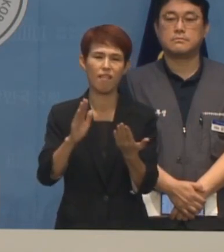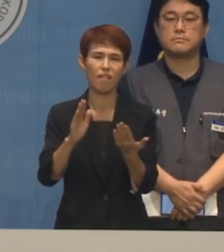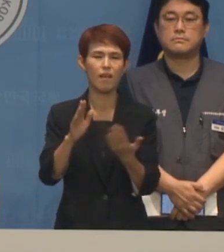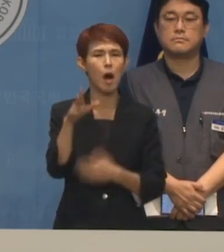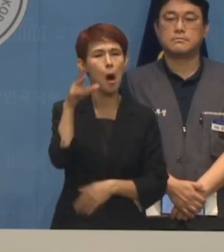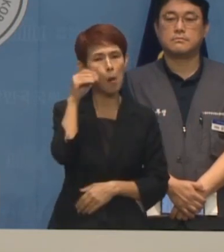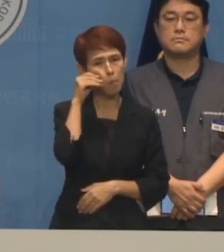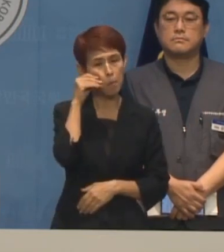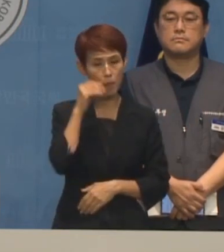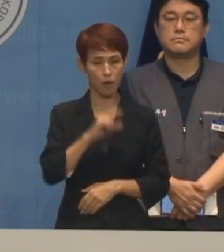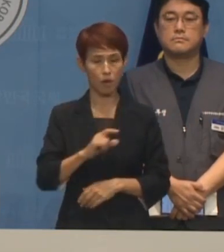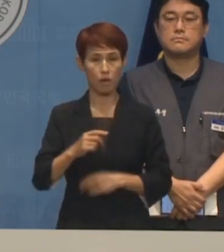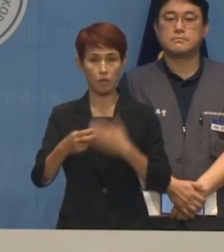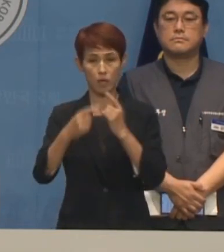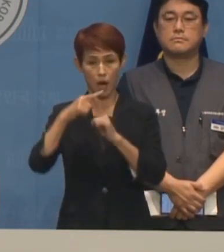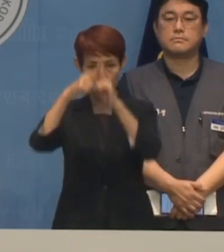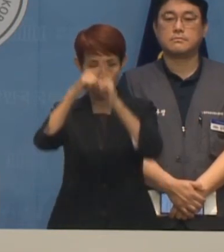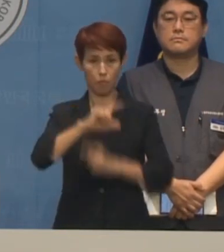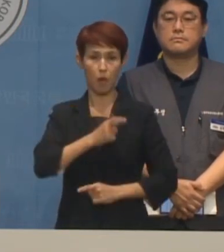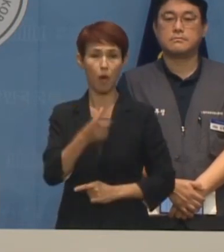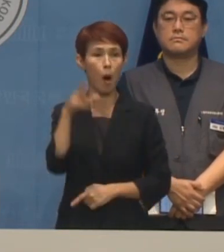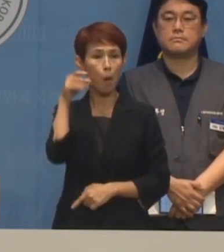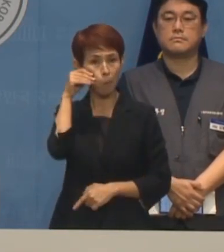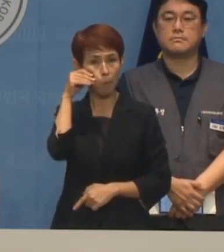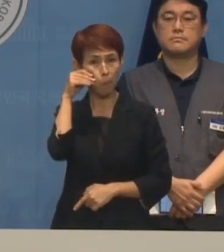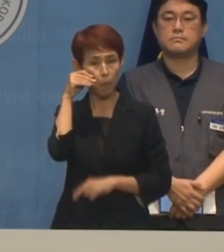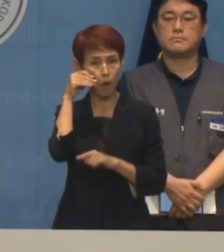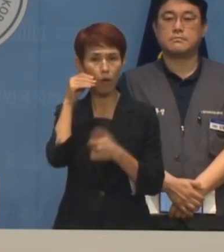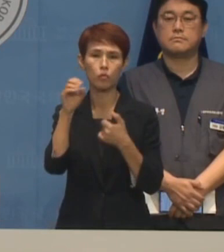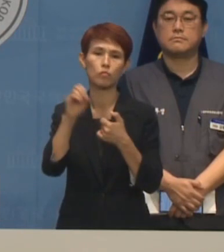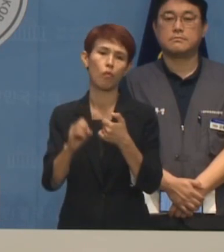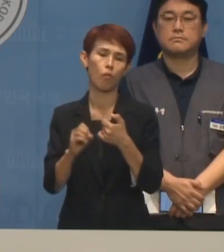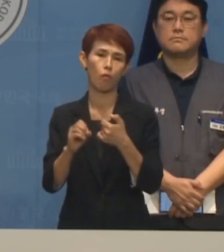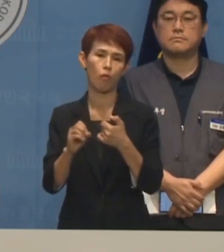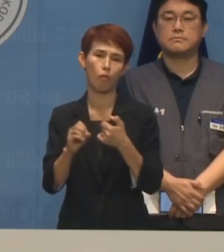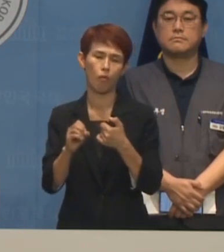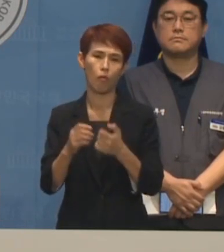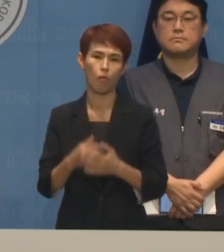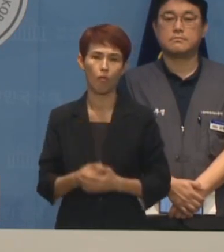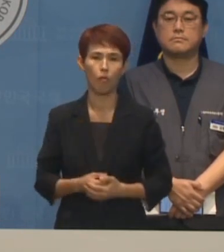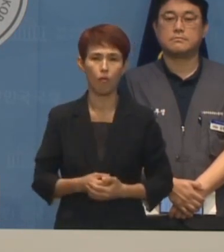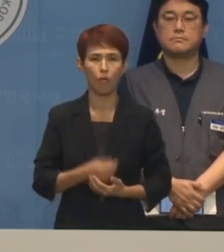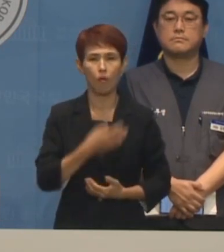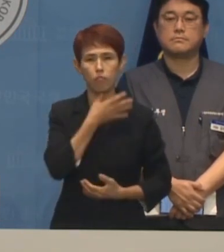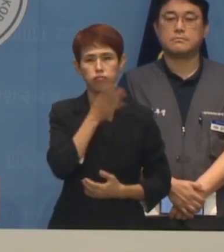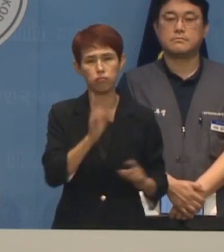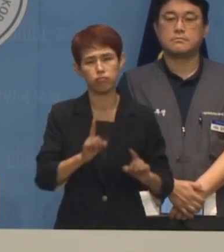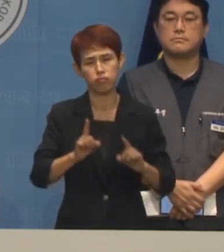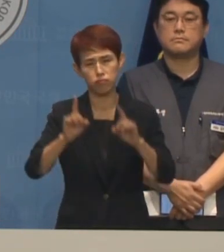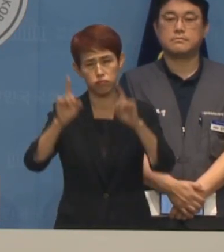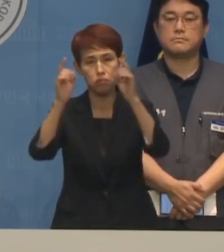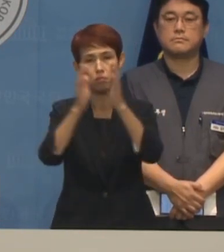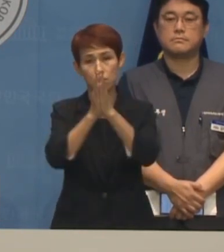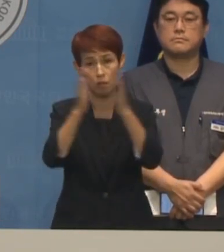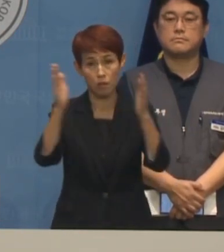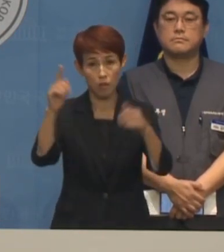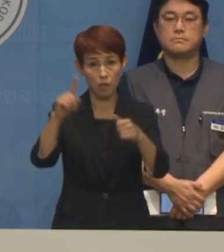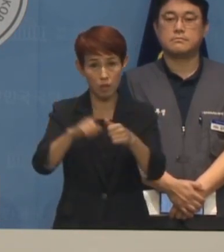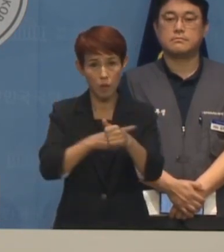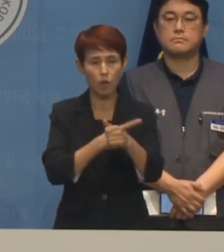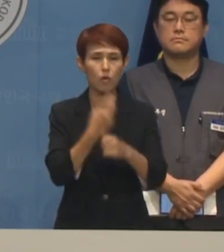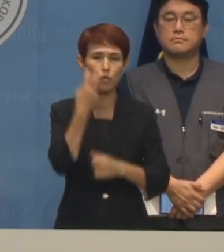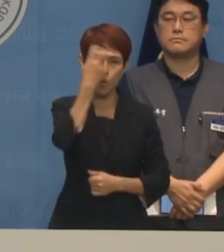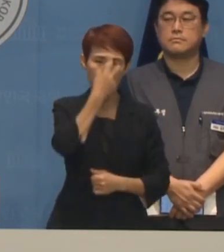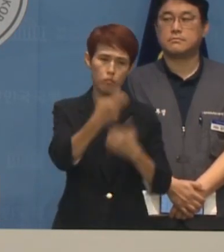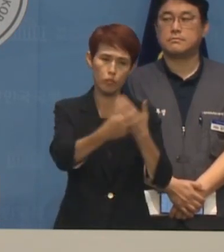장롱 면허가 전체 면허 소유자의 절반을 차지하고 있습니다. 초고령 사회로의 진입에 따라 돌봄과